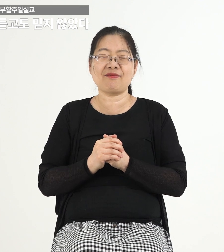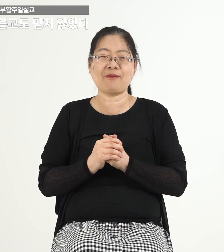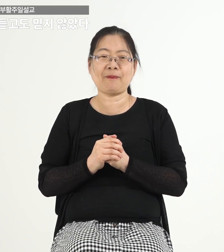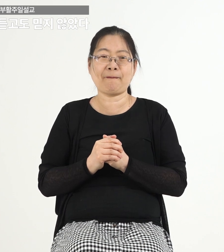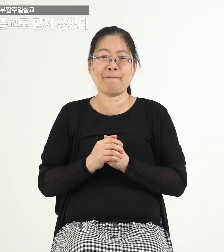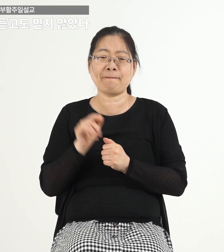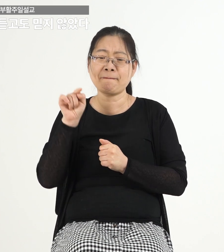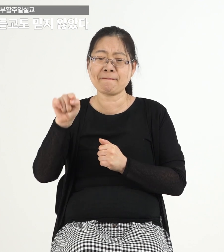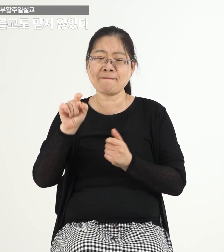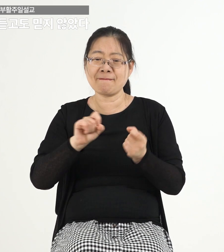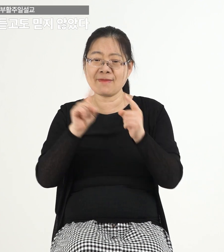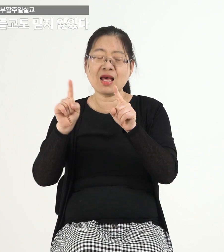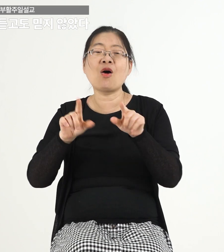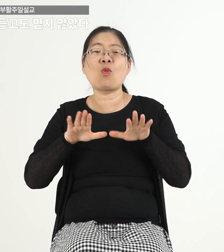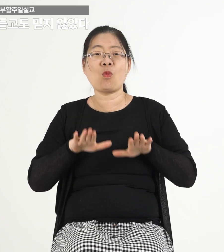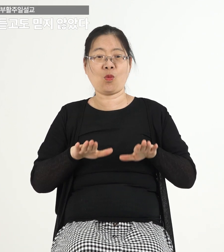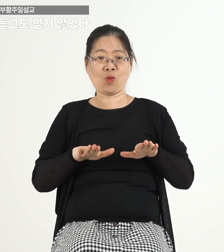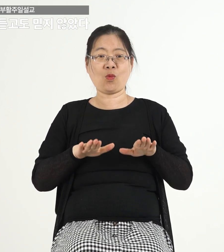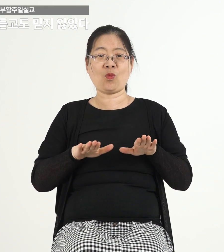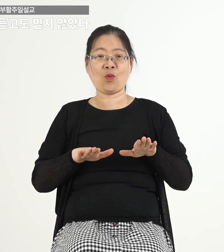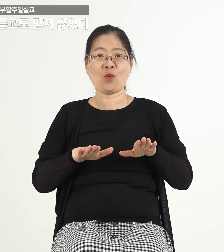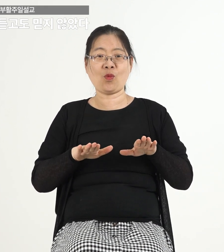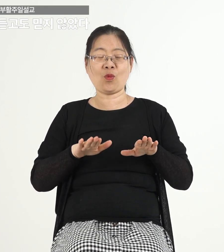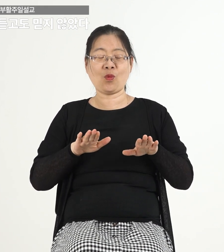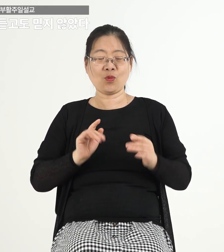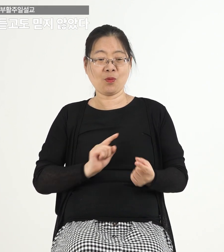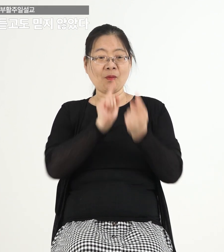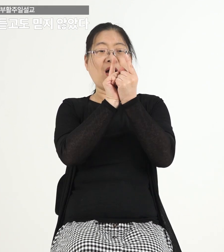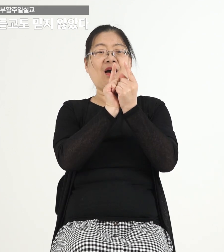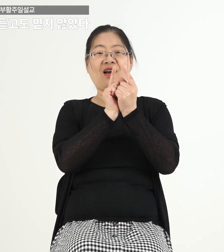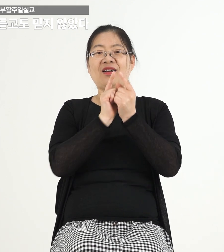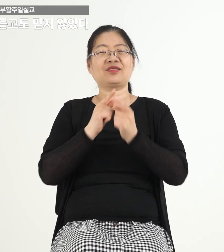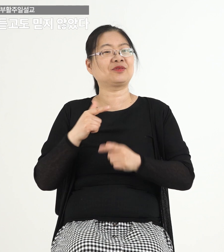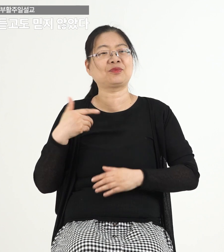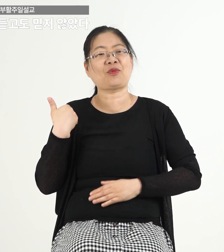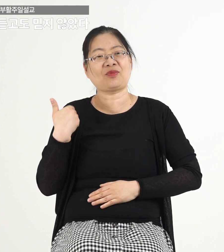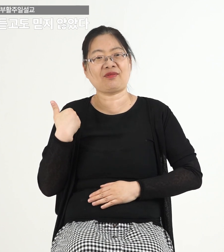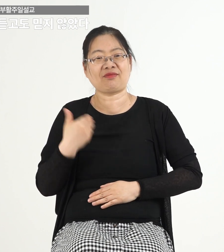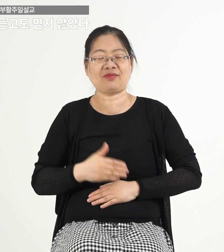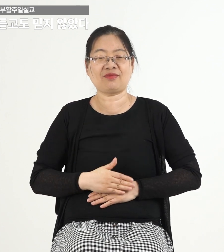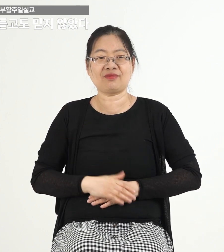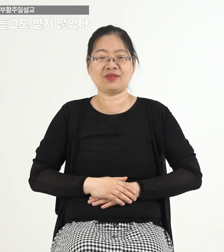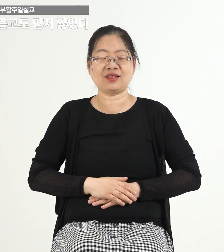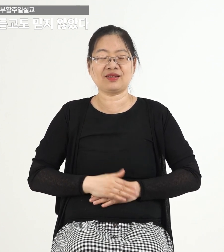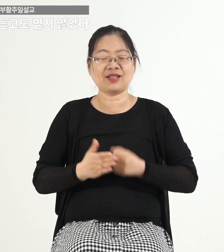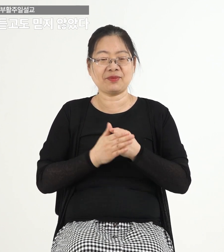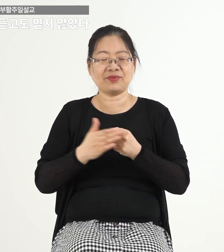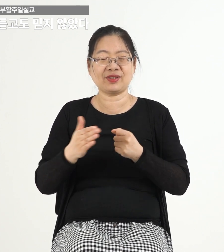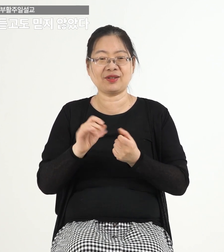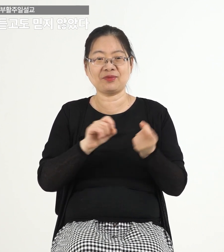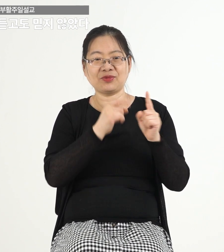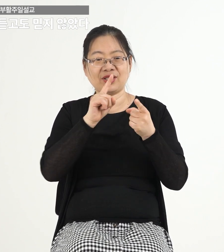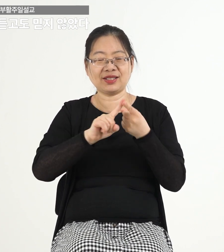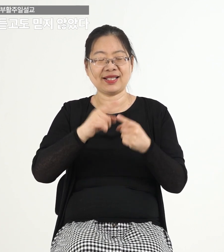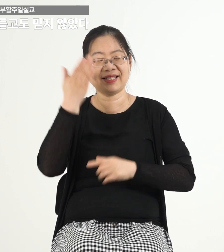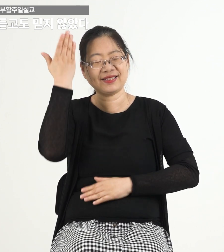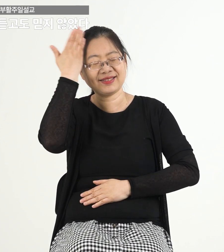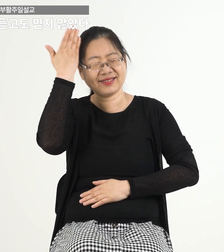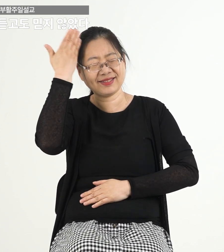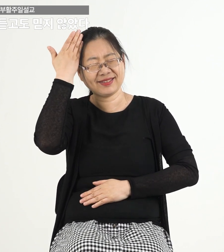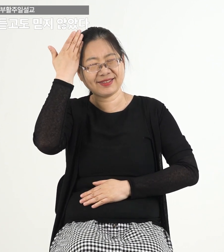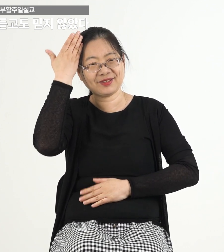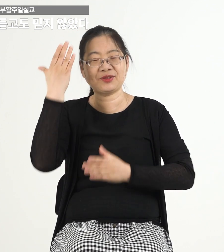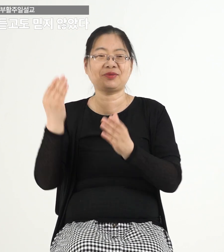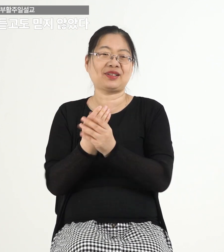부활이 오늘의 현실이 되질 못했습니다. 그러니까 그 지식은 반쪽짜리